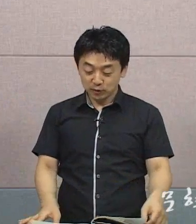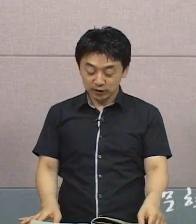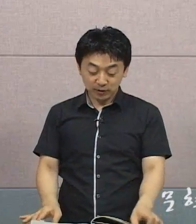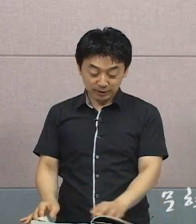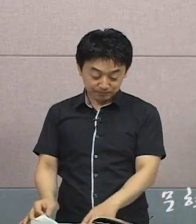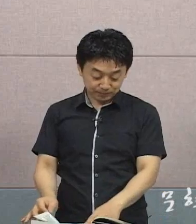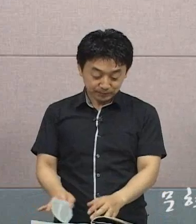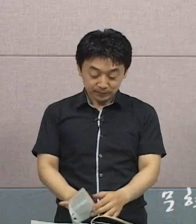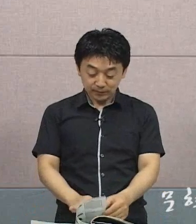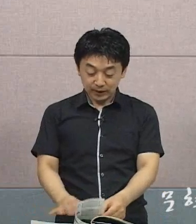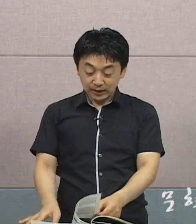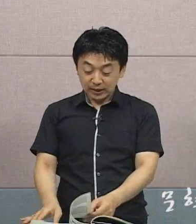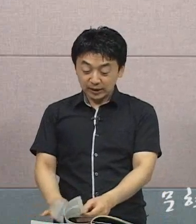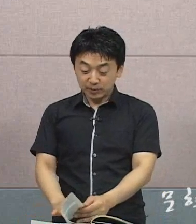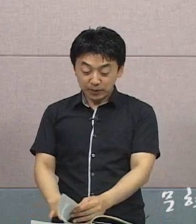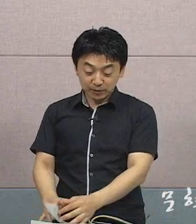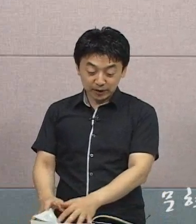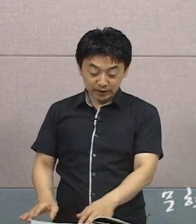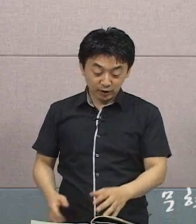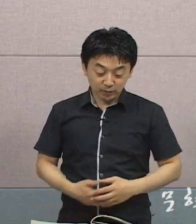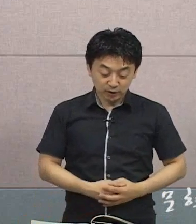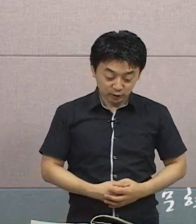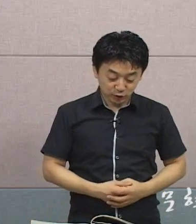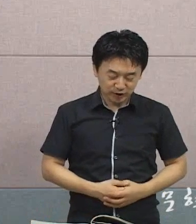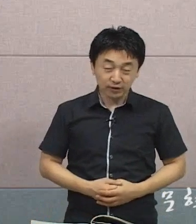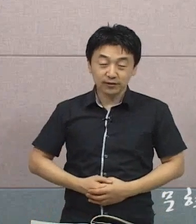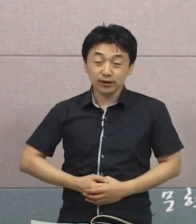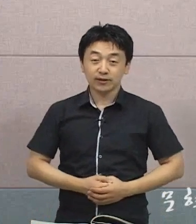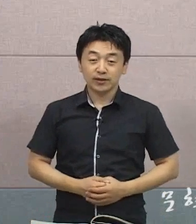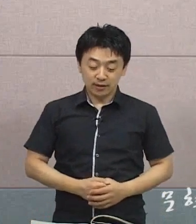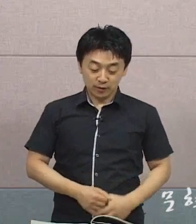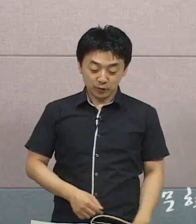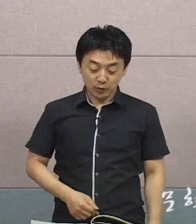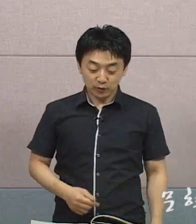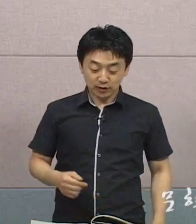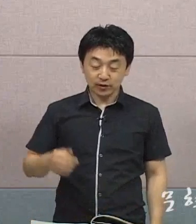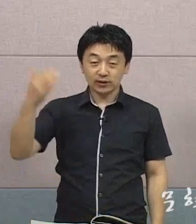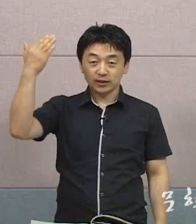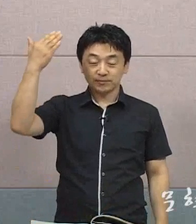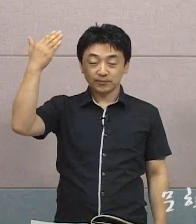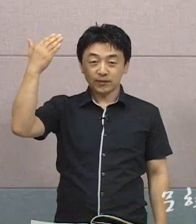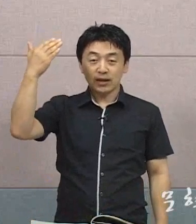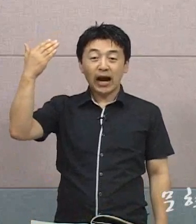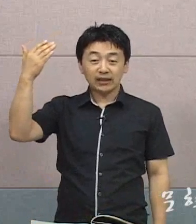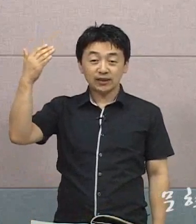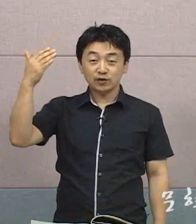듯 합니다. 자, 24페이지입니다. 자, 여기서부터 이제 중요한데요. 네. 외우도록 하시죠. 자, 알다라는 수화가